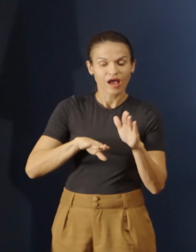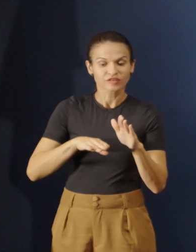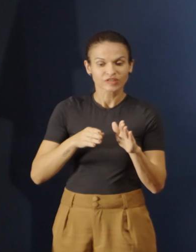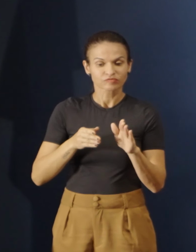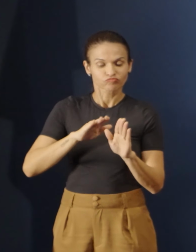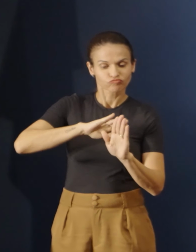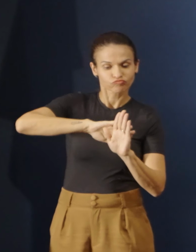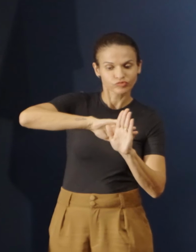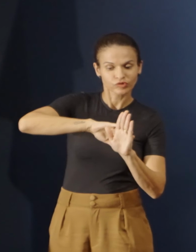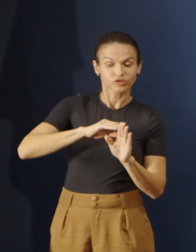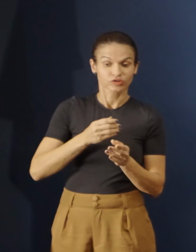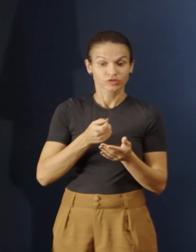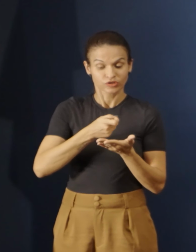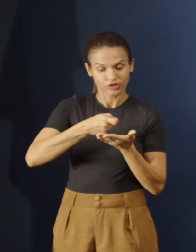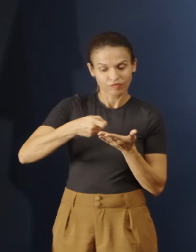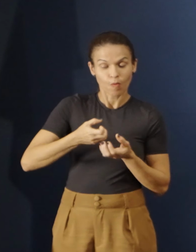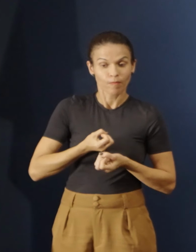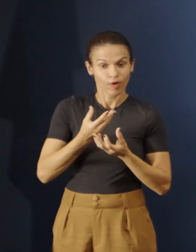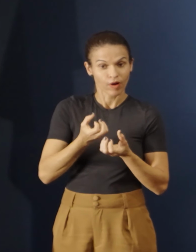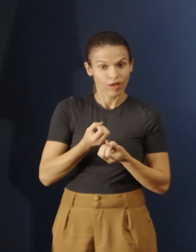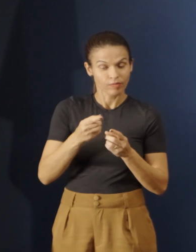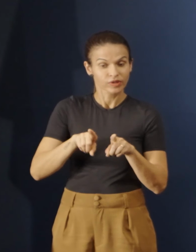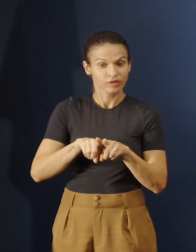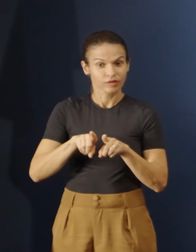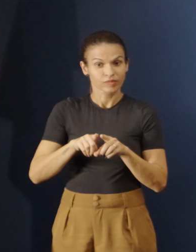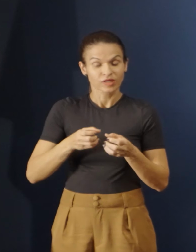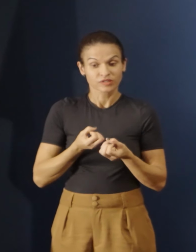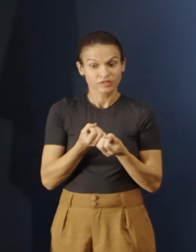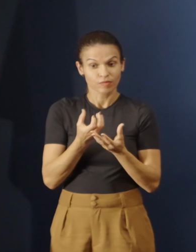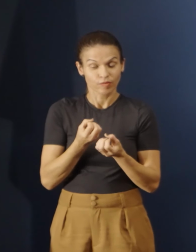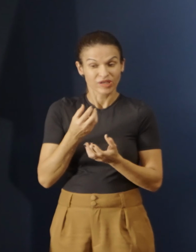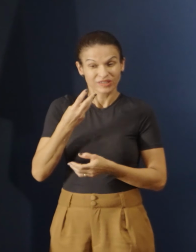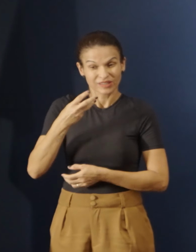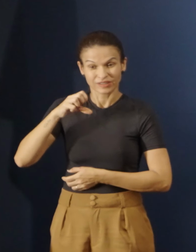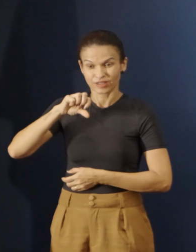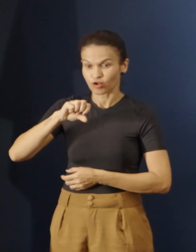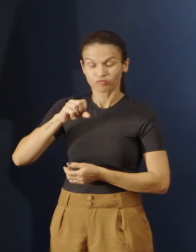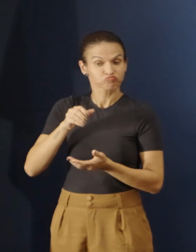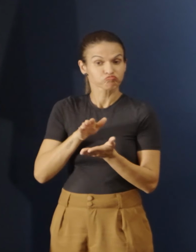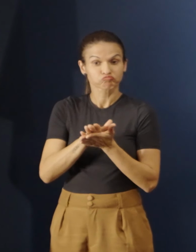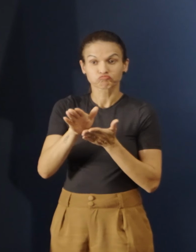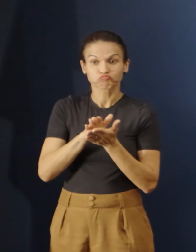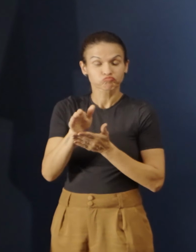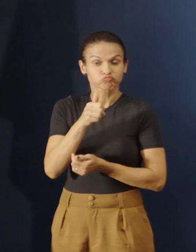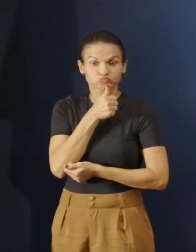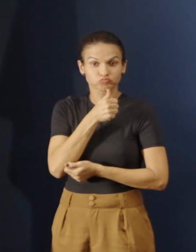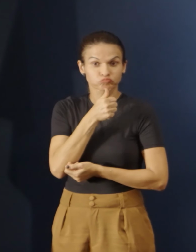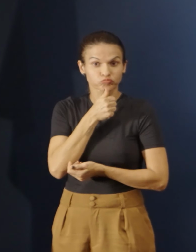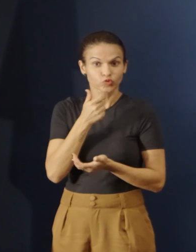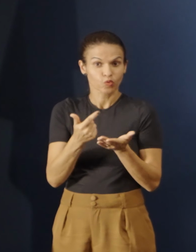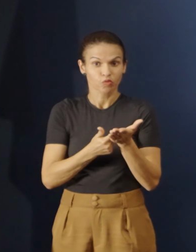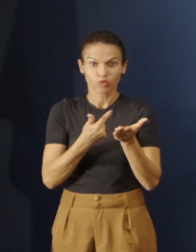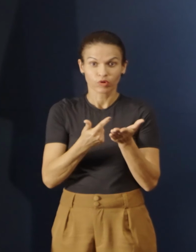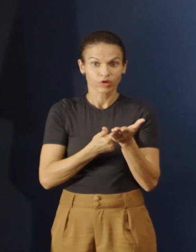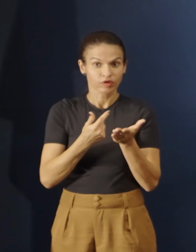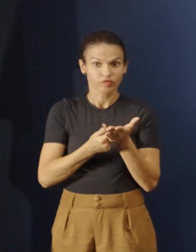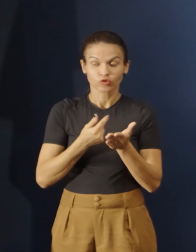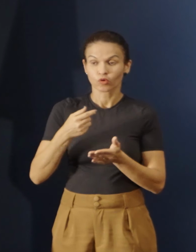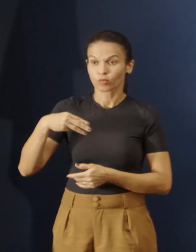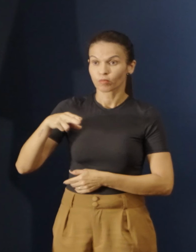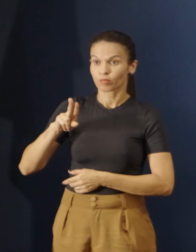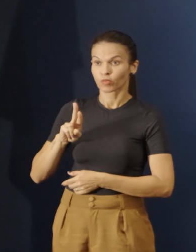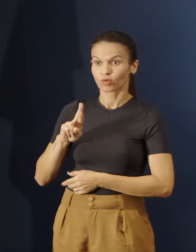verso ele escreve um poema. E esses poemas, esses 39 poemas, não foram publicados em nenhum livro do Murilo Mendes, não saiu na obra completa